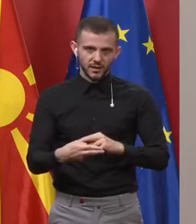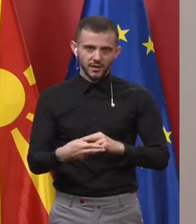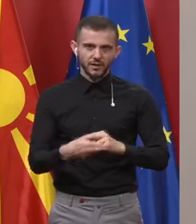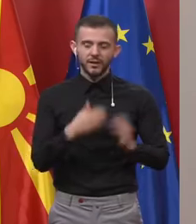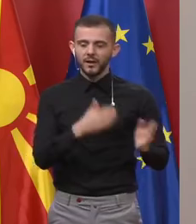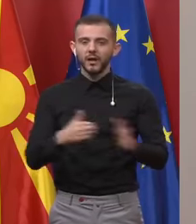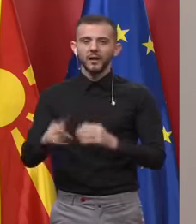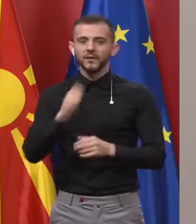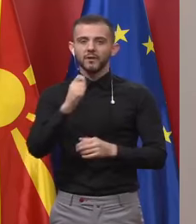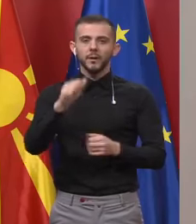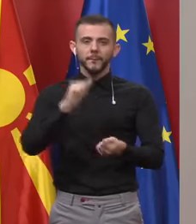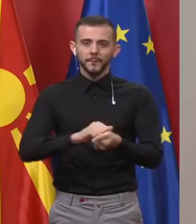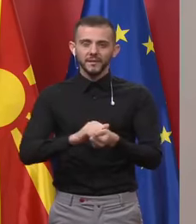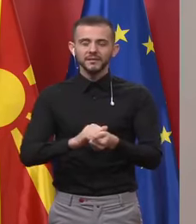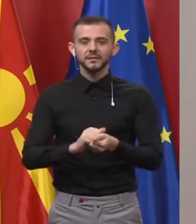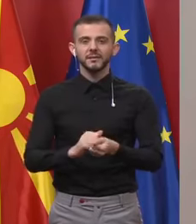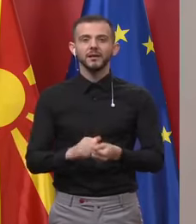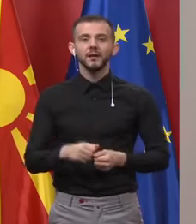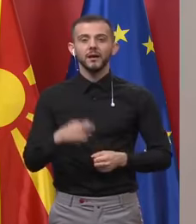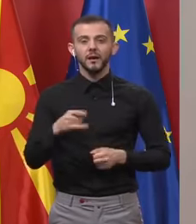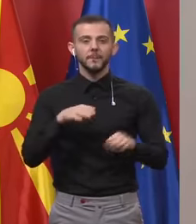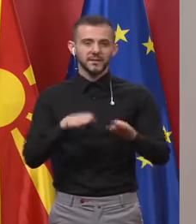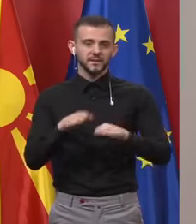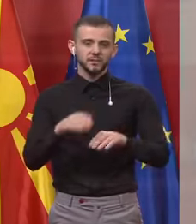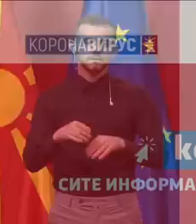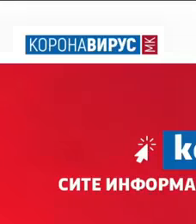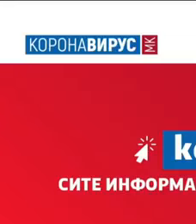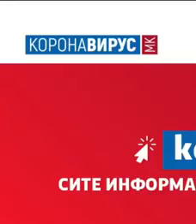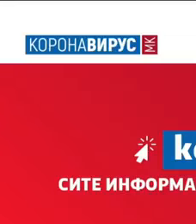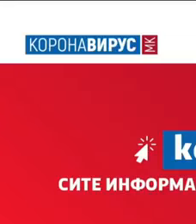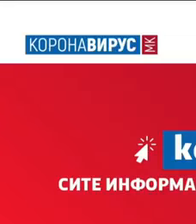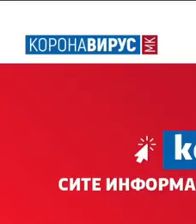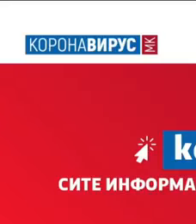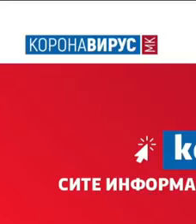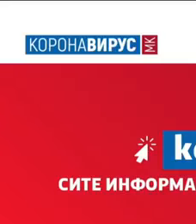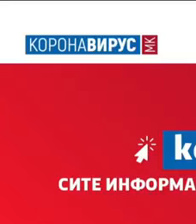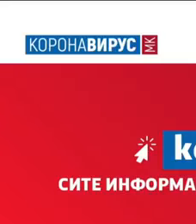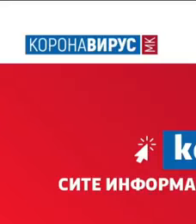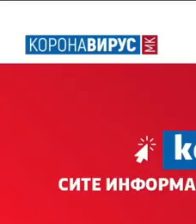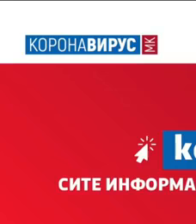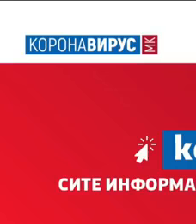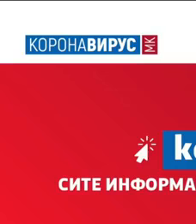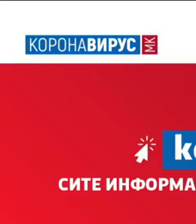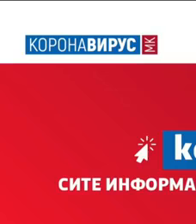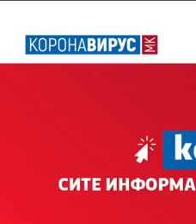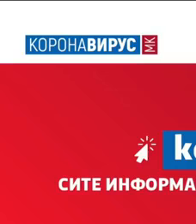на редовната пресконференција за медиуми на Министерот за здравство Венко Филипче.